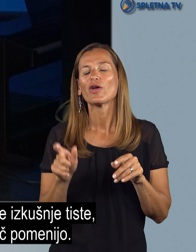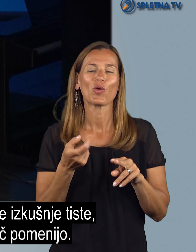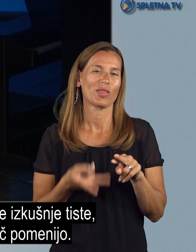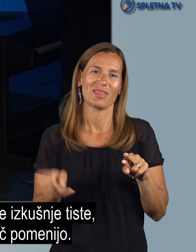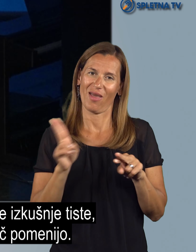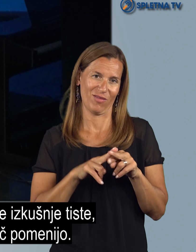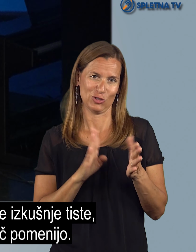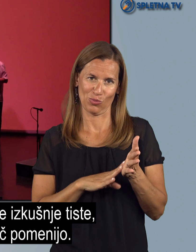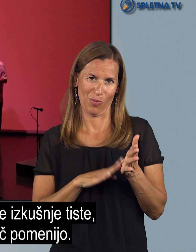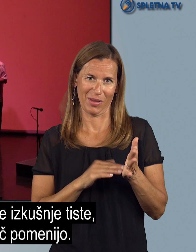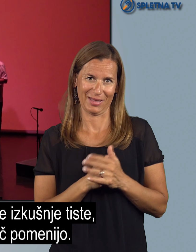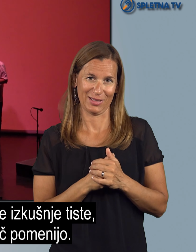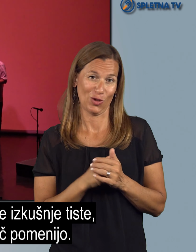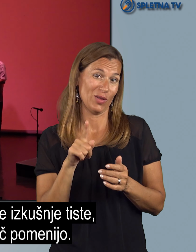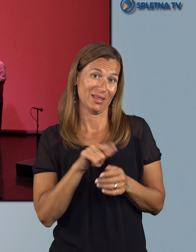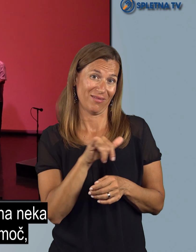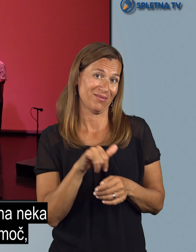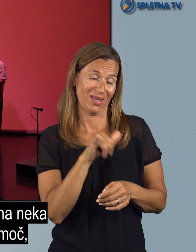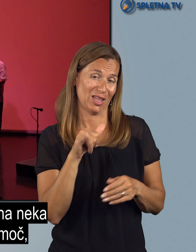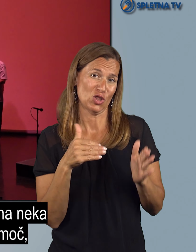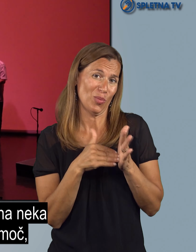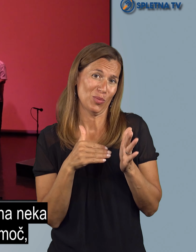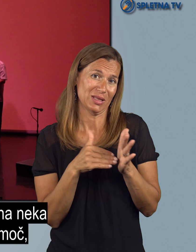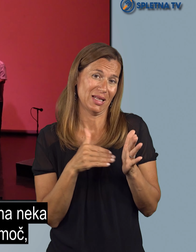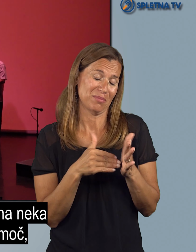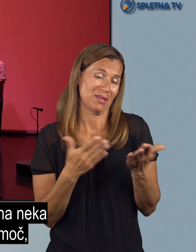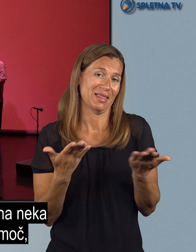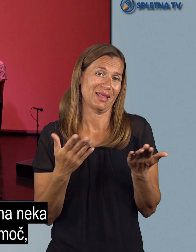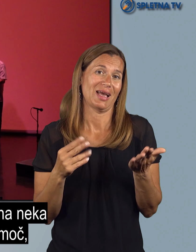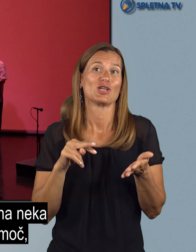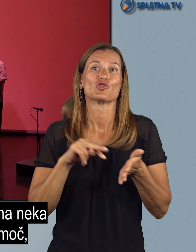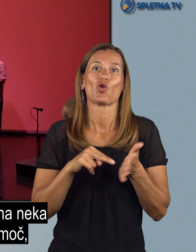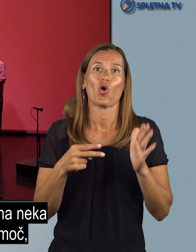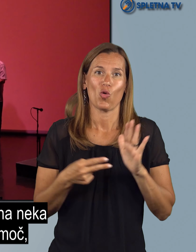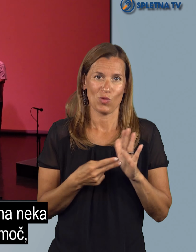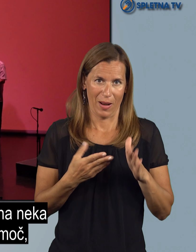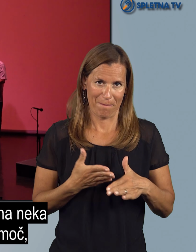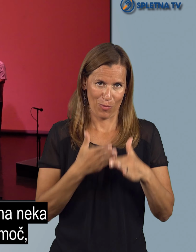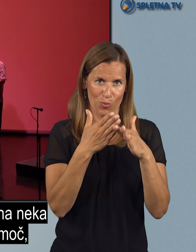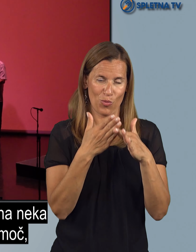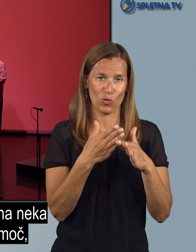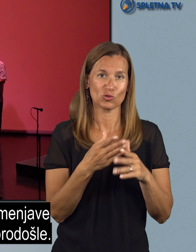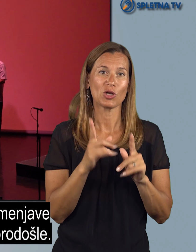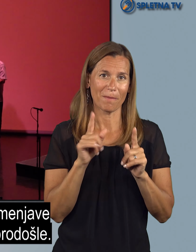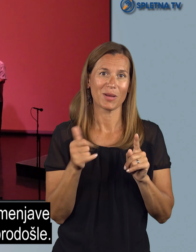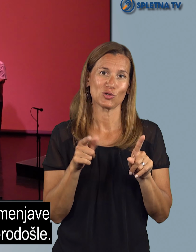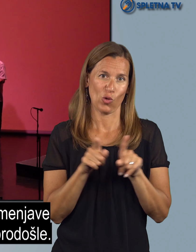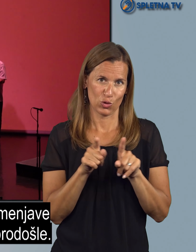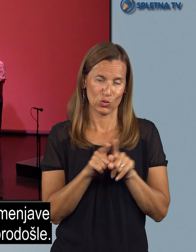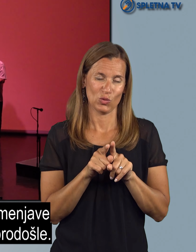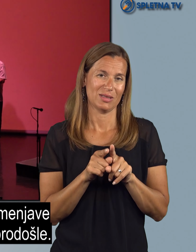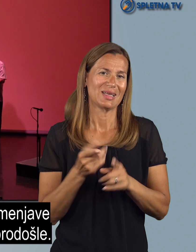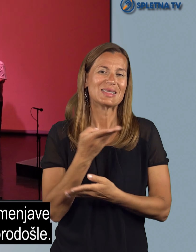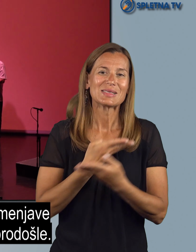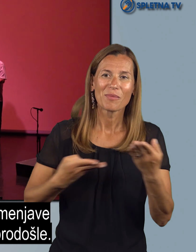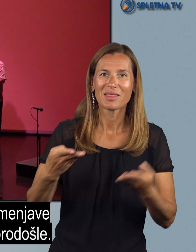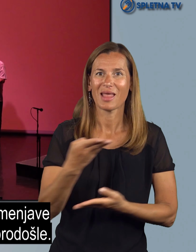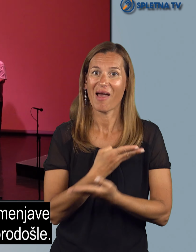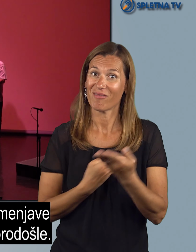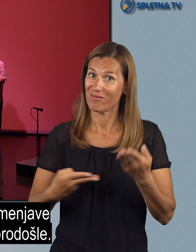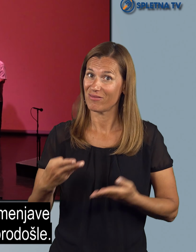največ pomenijo. Tako da ni vedno potrebna neka strokovna pomoč, ampak so tudi